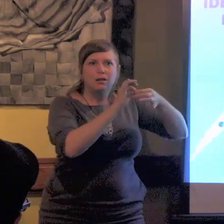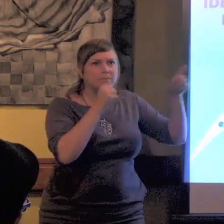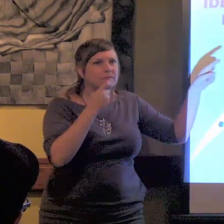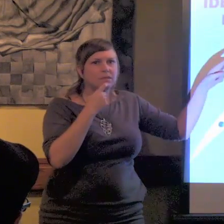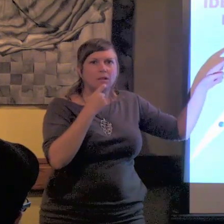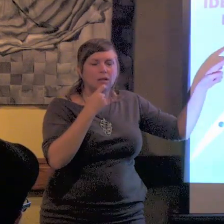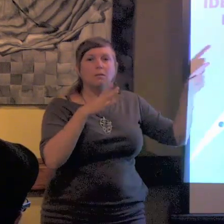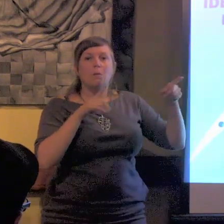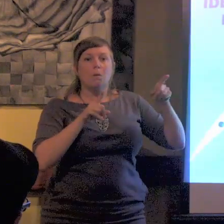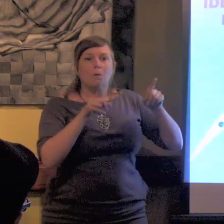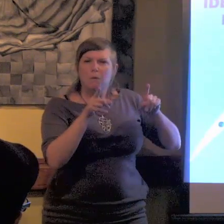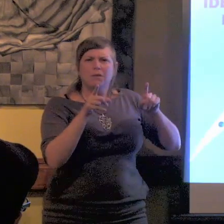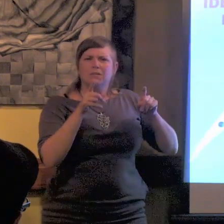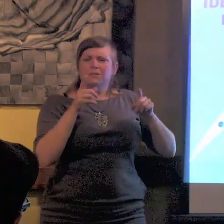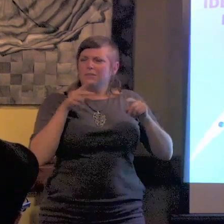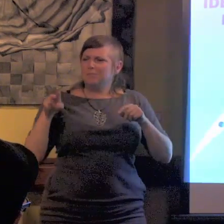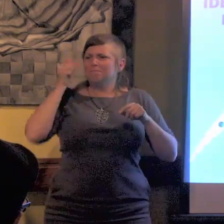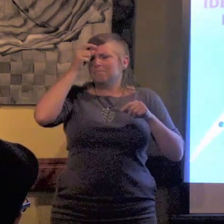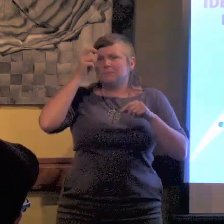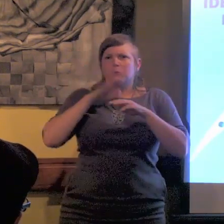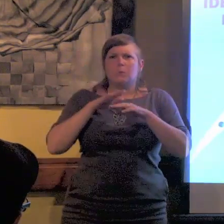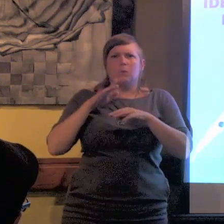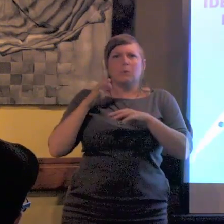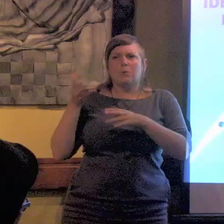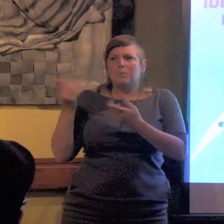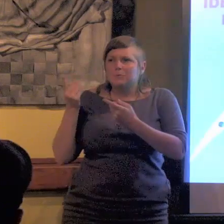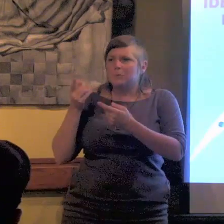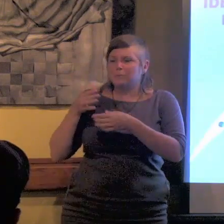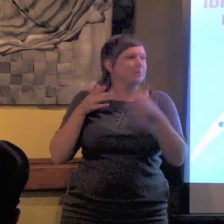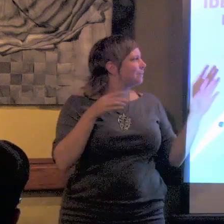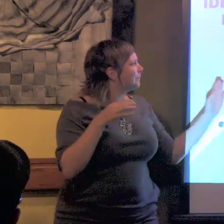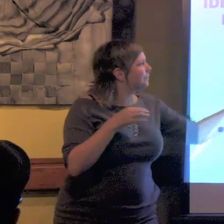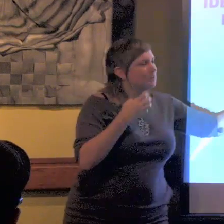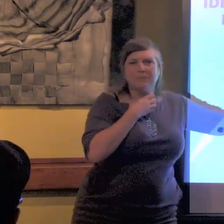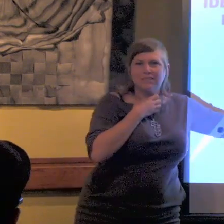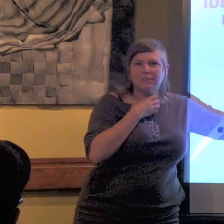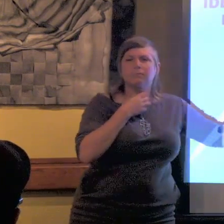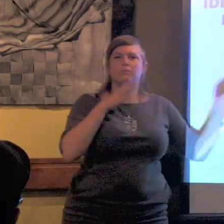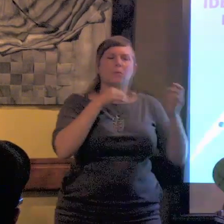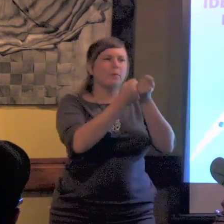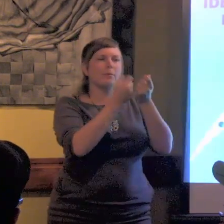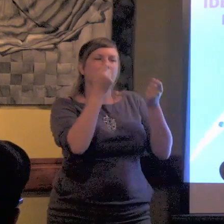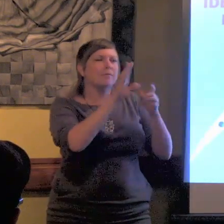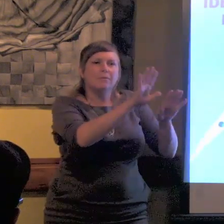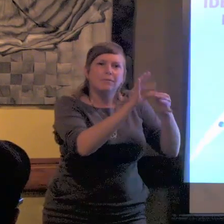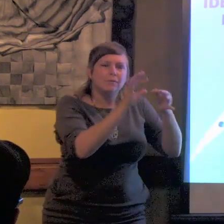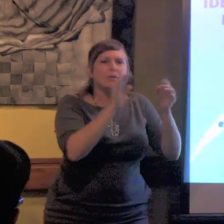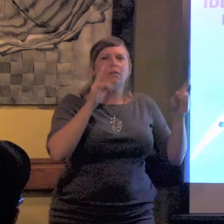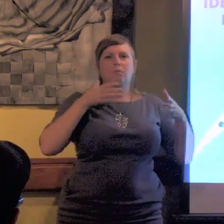c'est pas facile de créer ces alliances-là et de faire ce chemin-là parce que, comme je vous dis, on n'y va pas tous au même rythme. Et de,